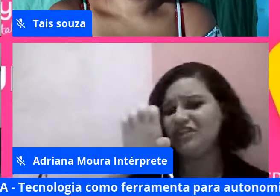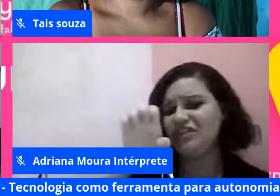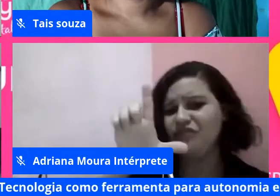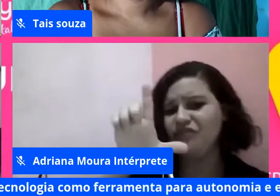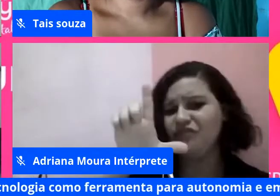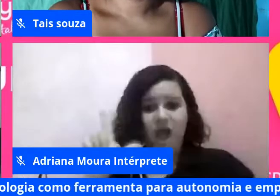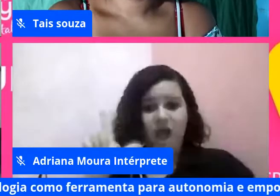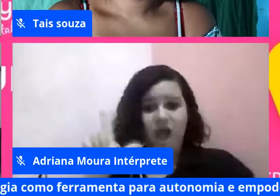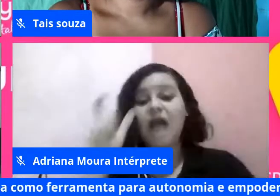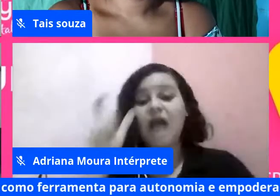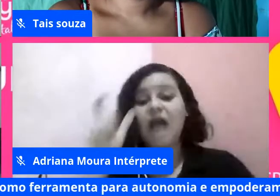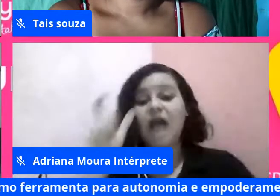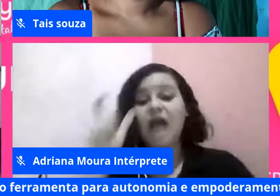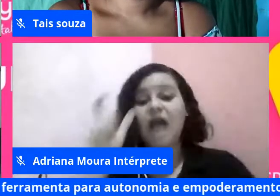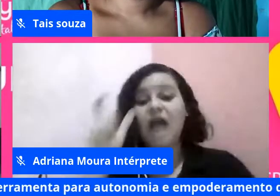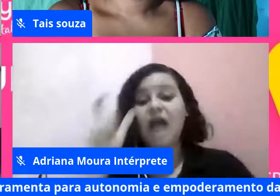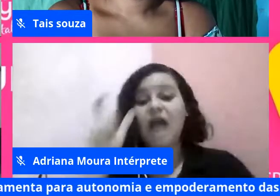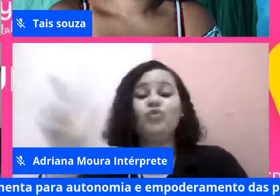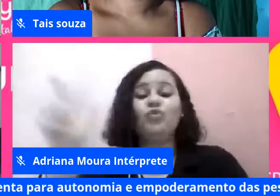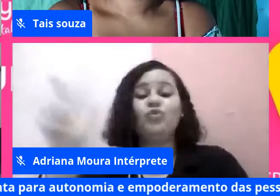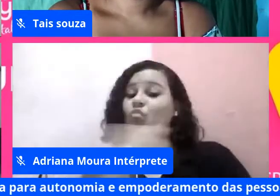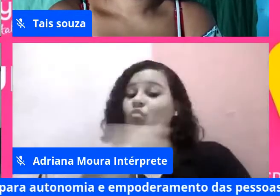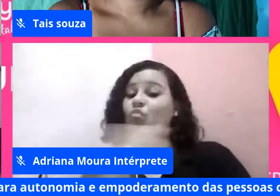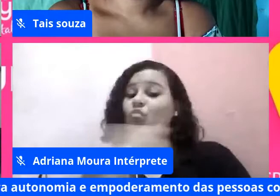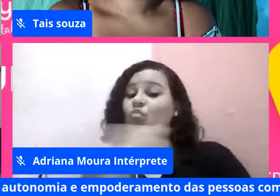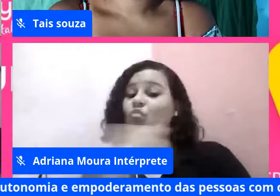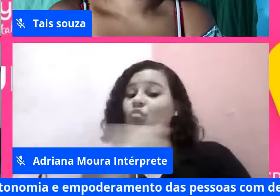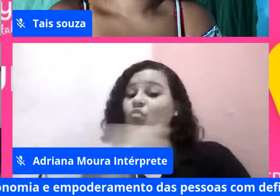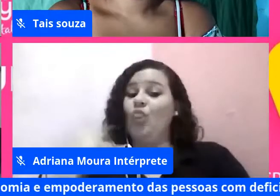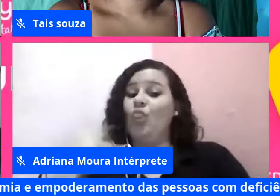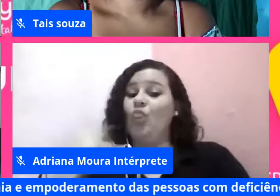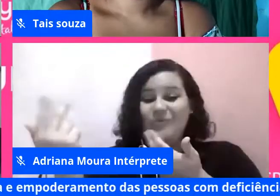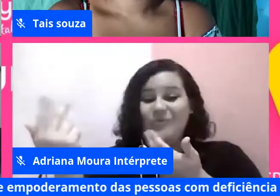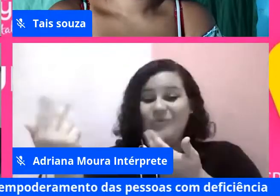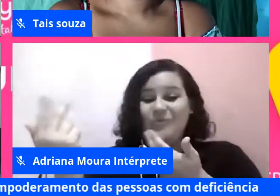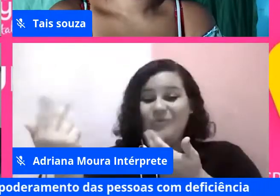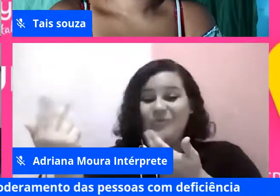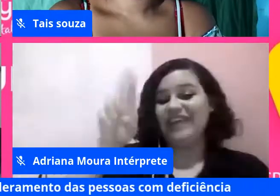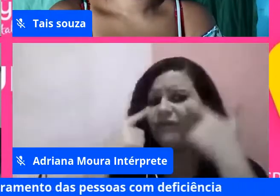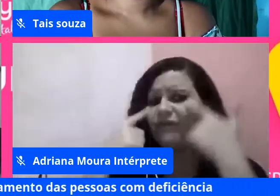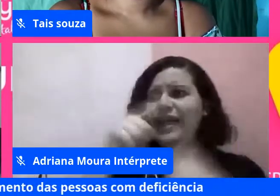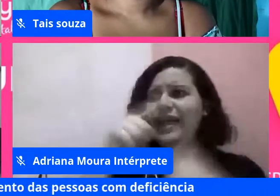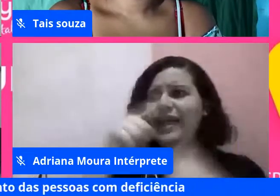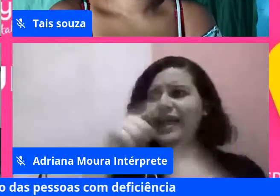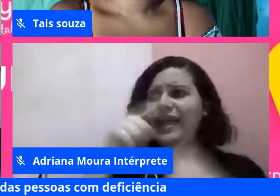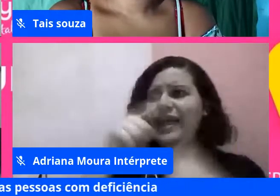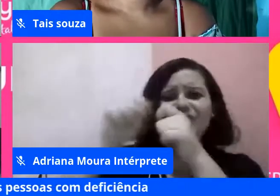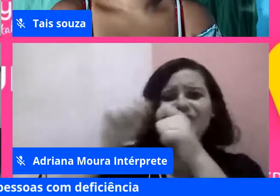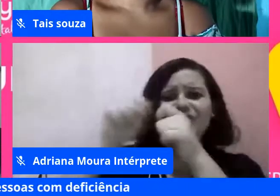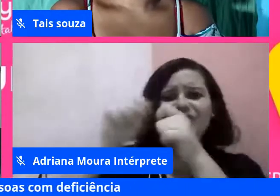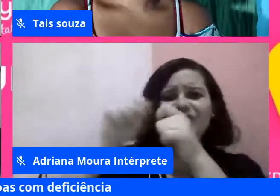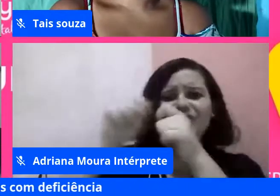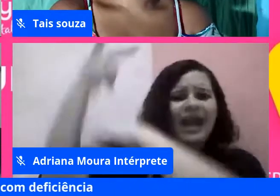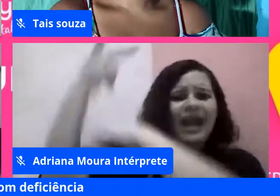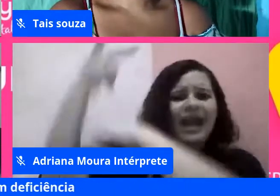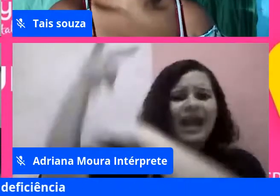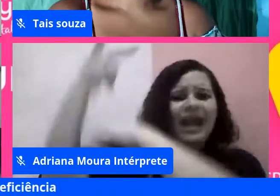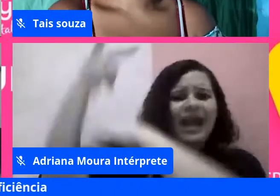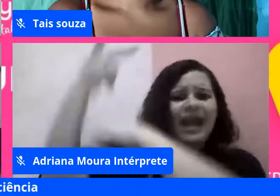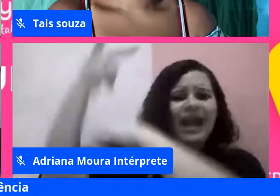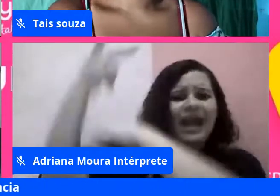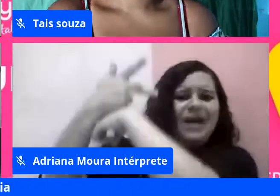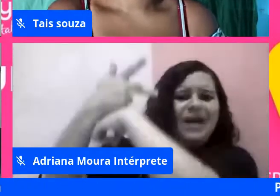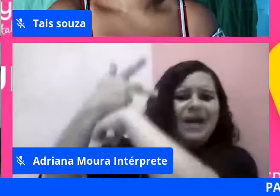fixar a câmera dele lá, né, quer dizer, um negócio que, assim, poxa, e, né, ninguém